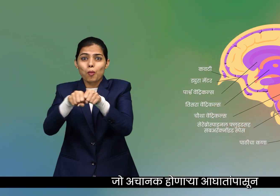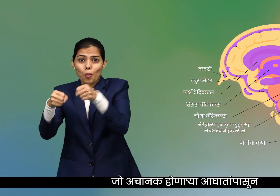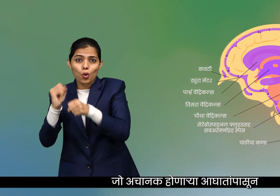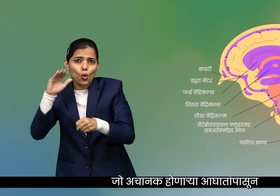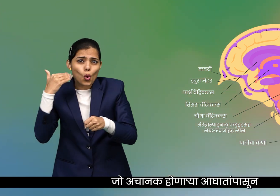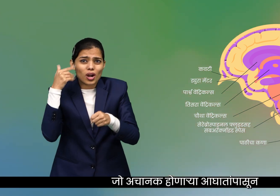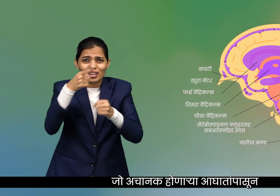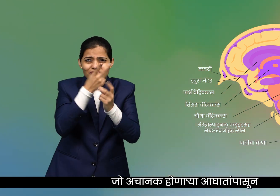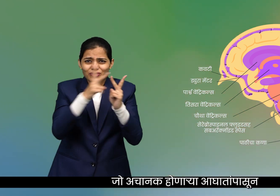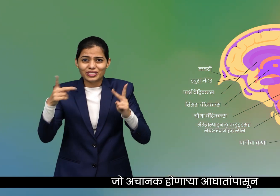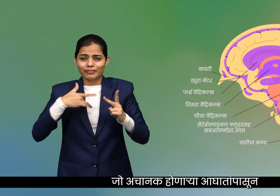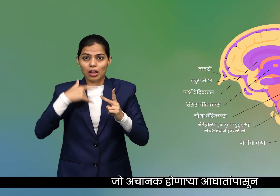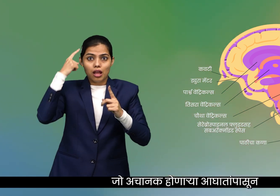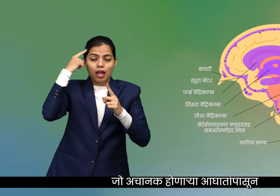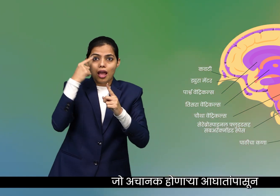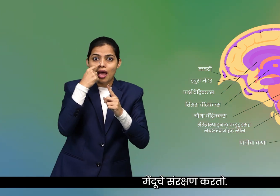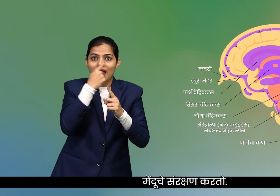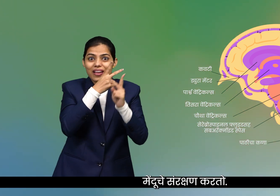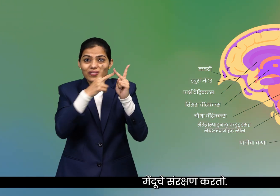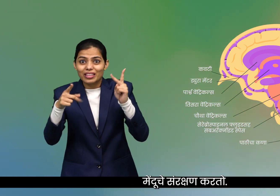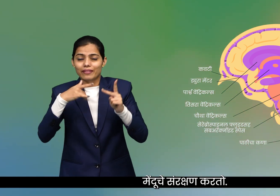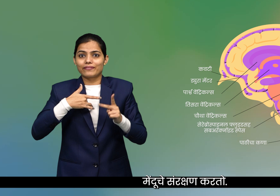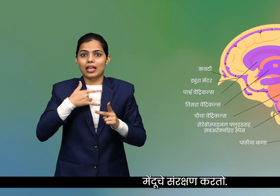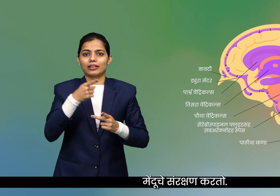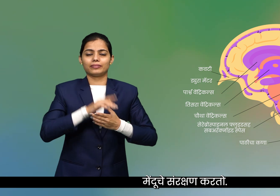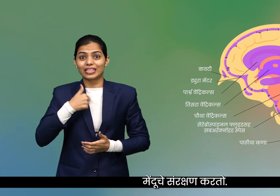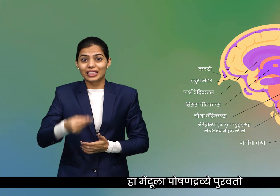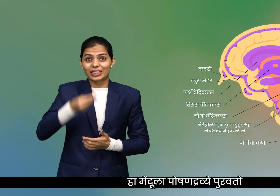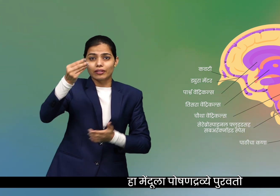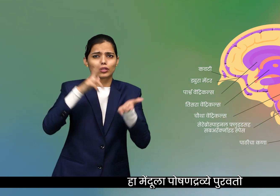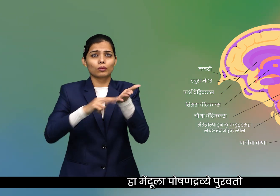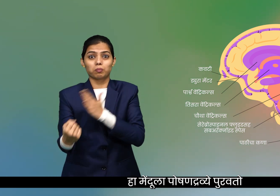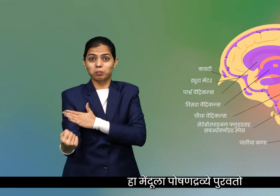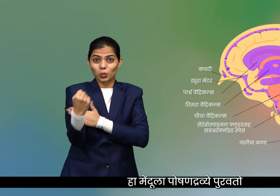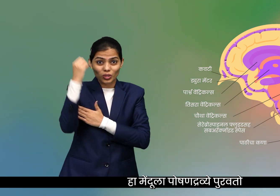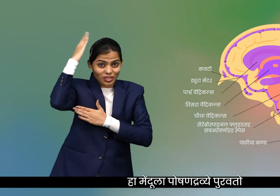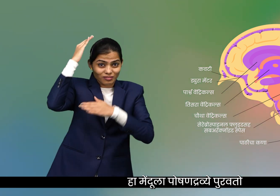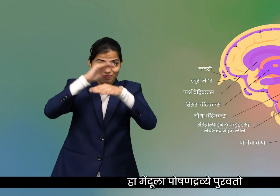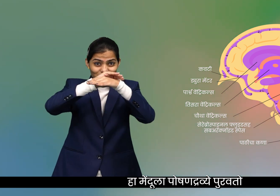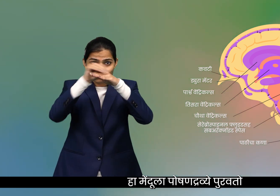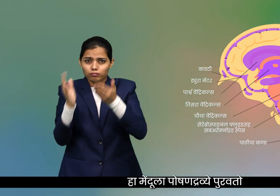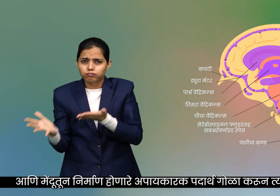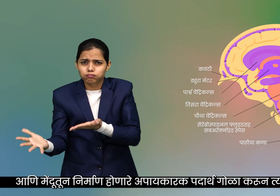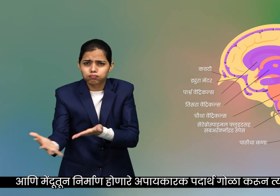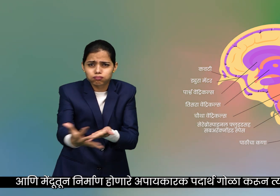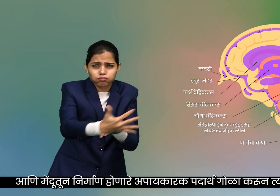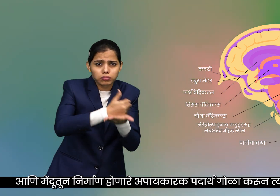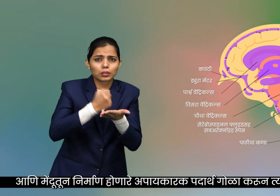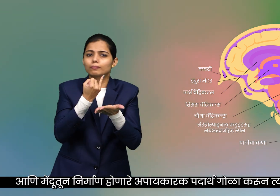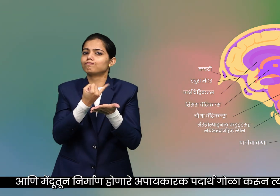जो अचानक होणाऱ्या आघातांपासून मेंदूचे संरक्षण करतो. हा मेंदूला पोषण द्रव्ये पुरवतो आणि मेंदूतून निर्माण